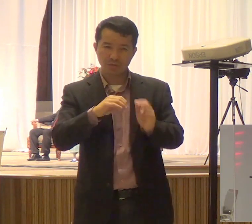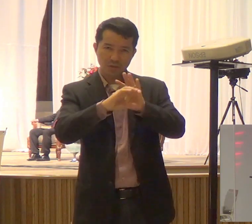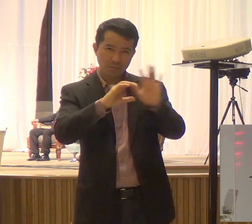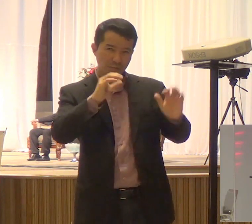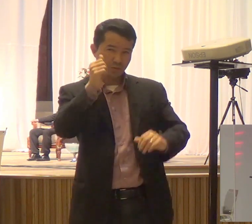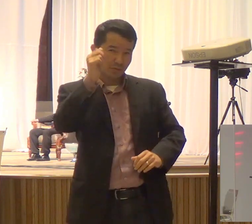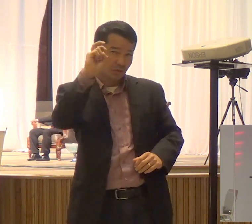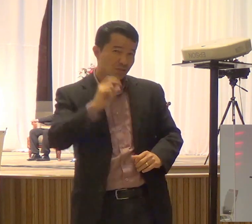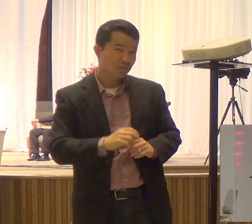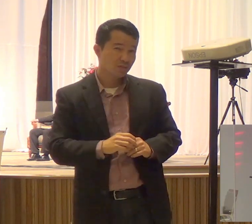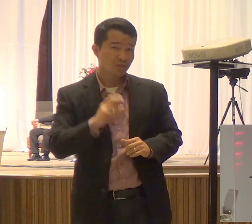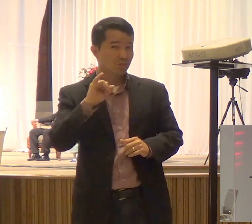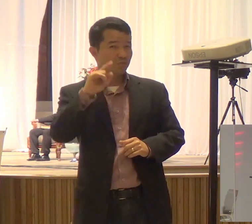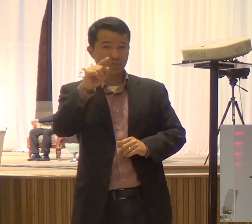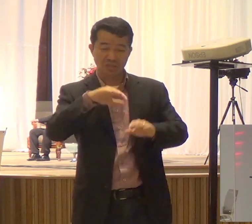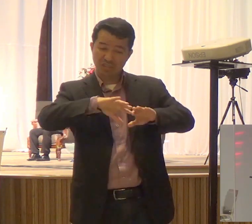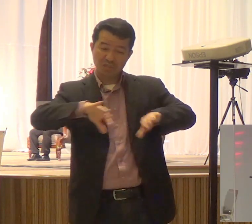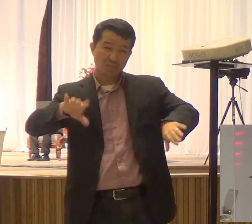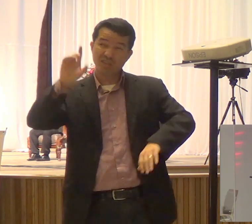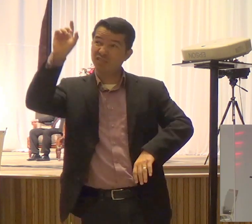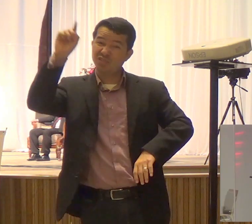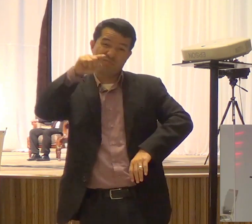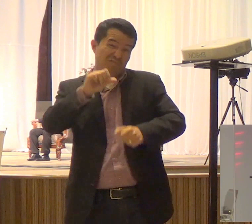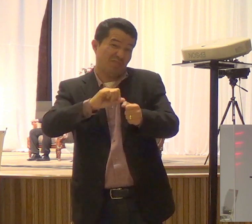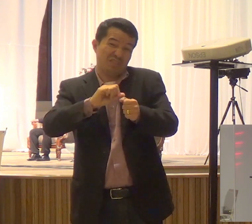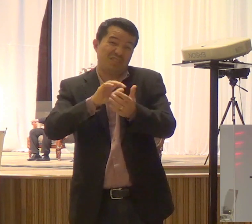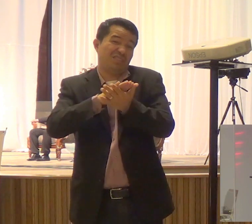mim nada podeis fazer.